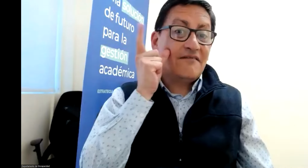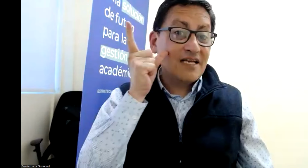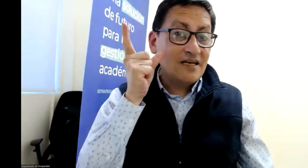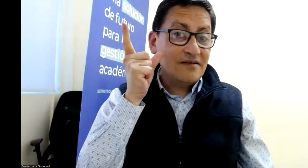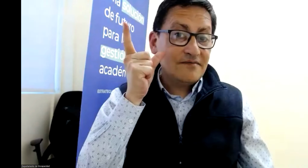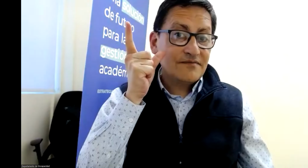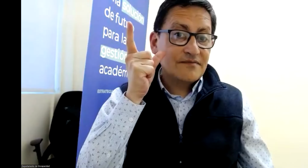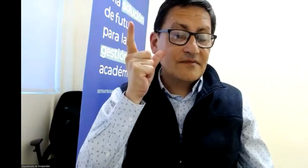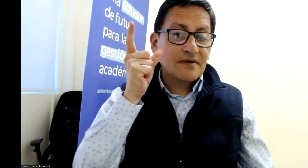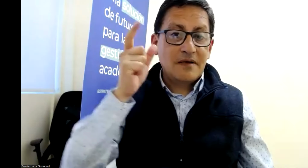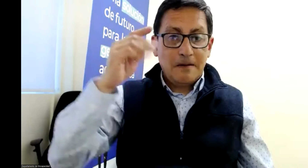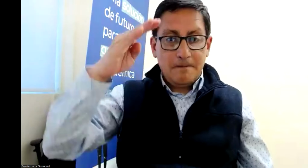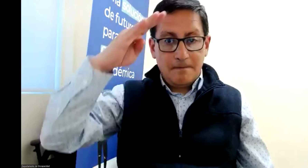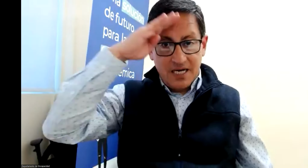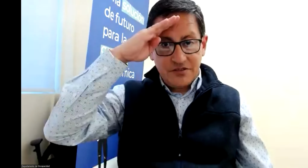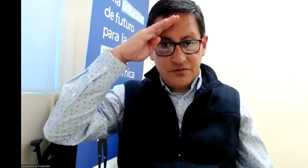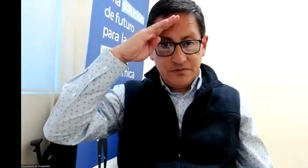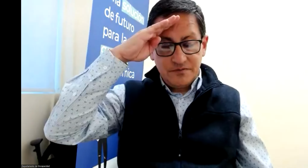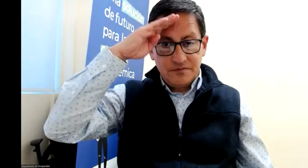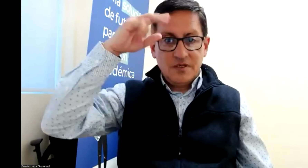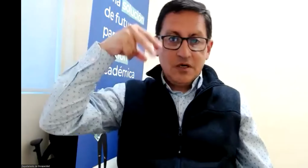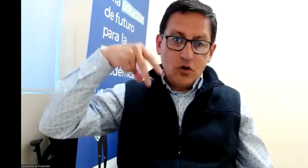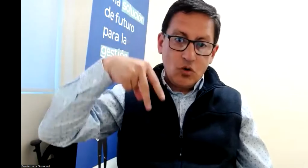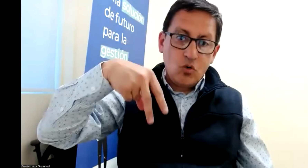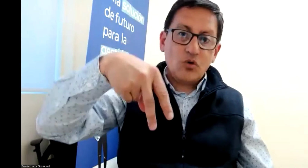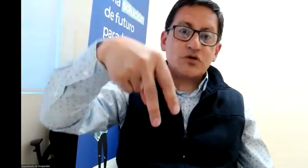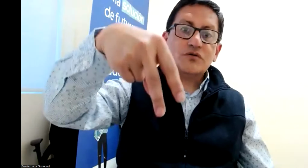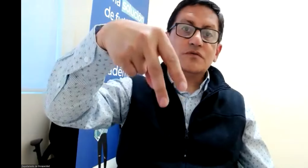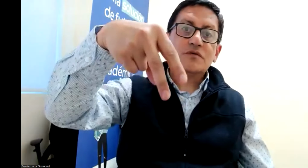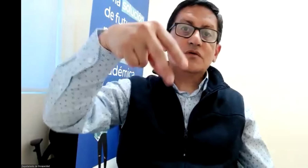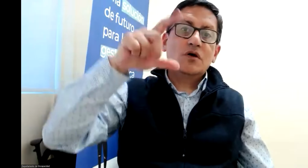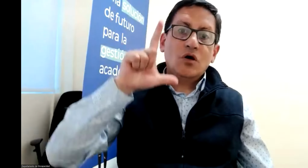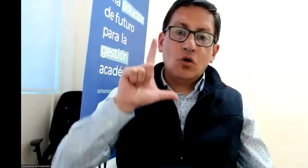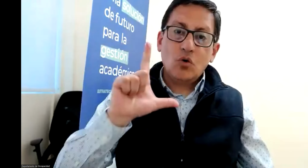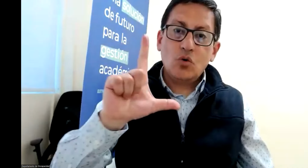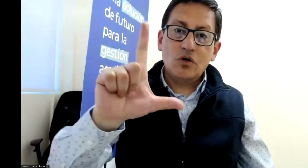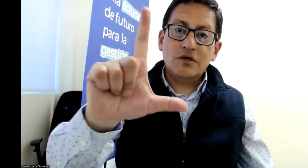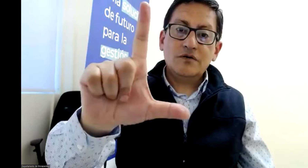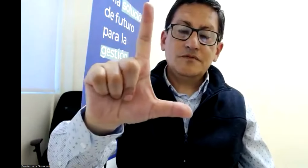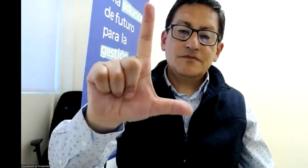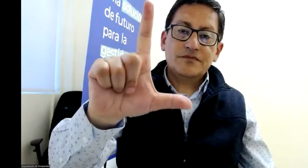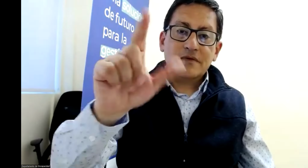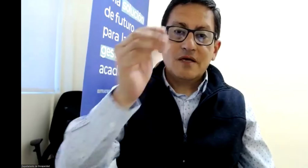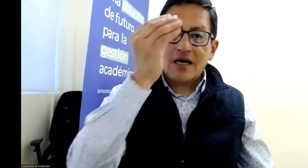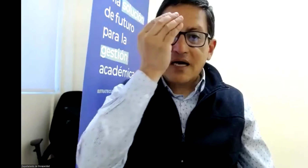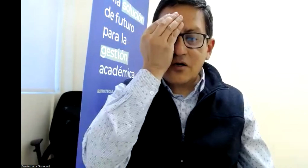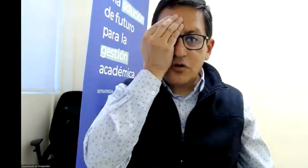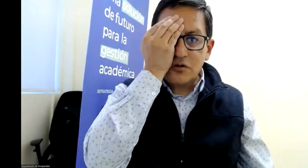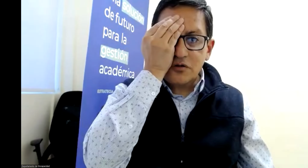abril mayo junio julio agosto